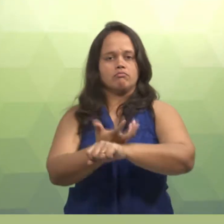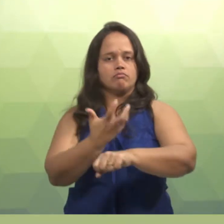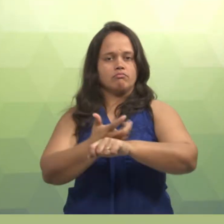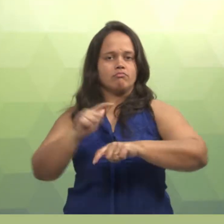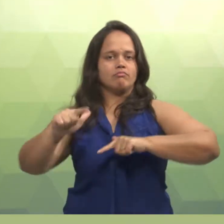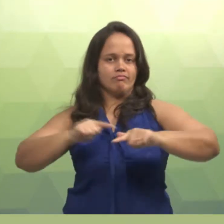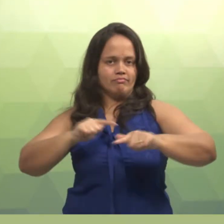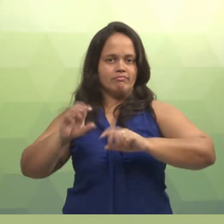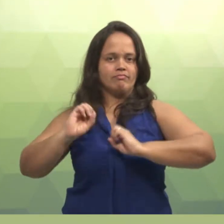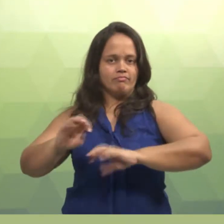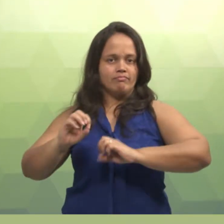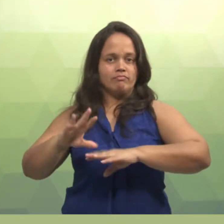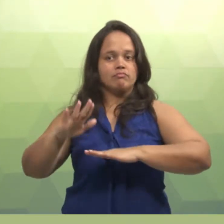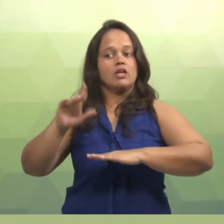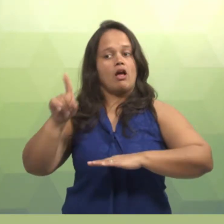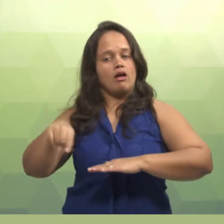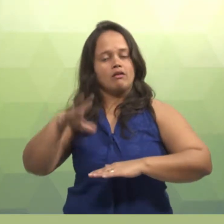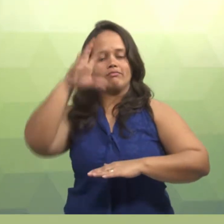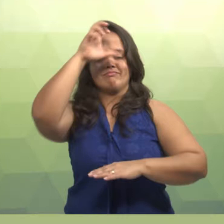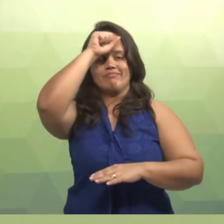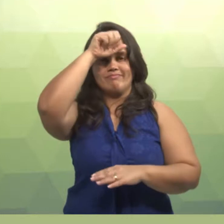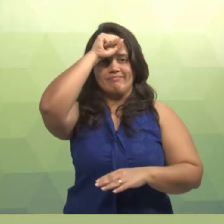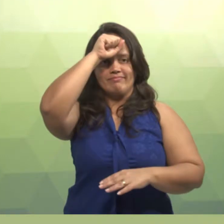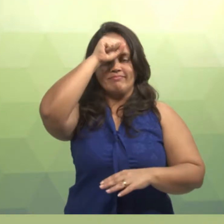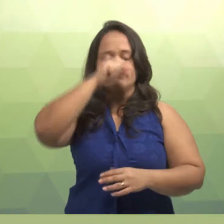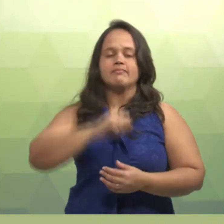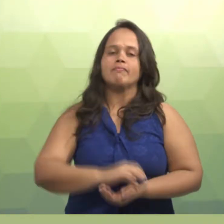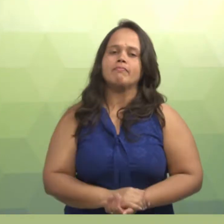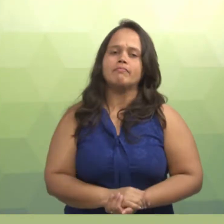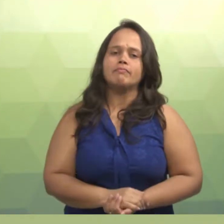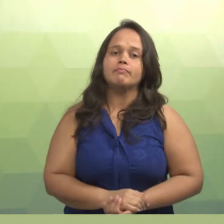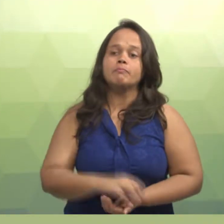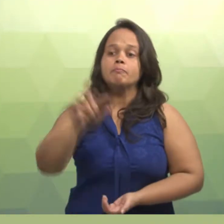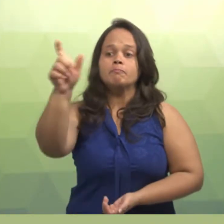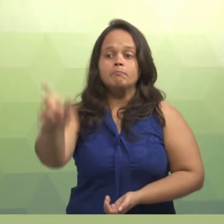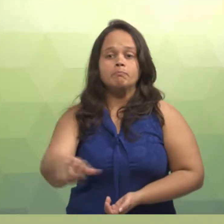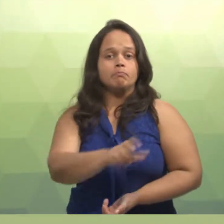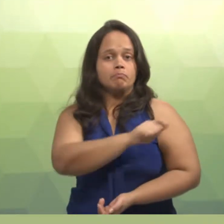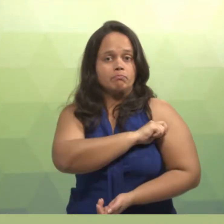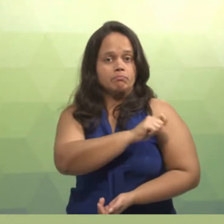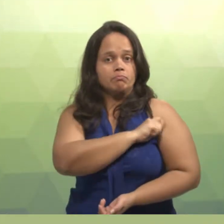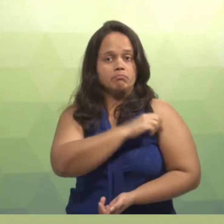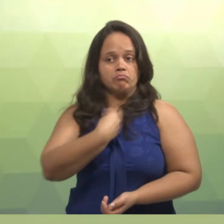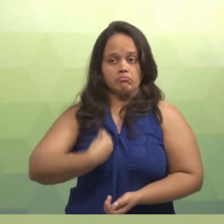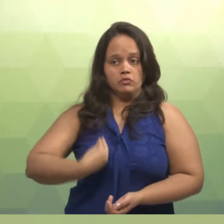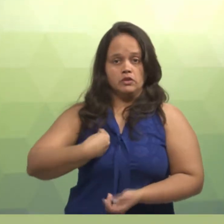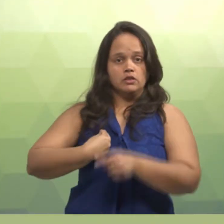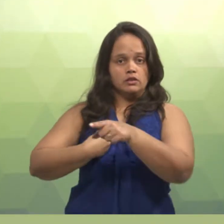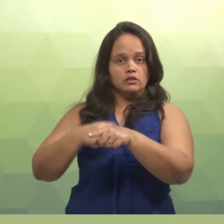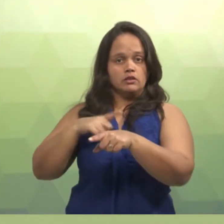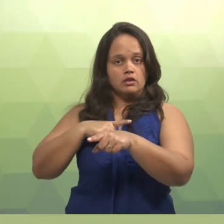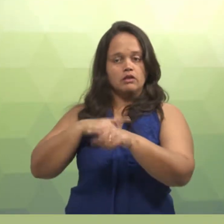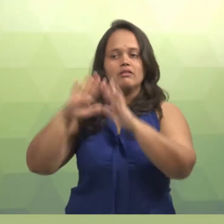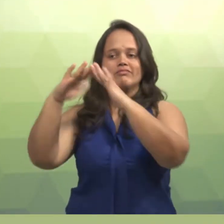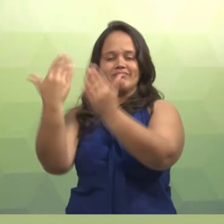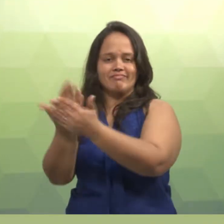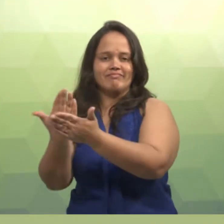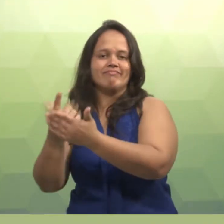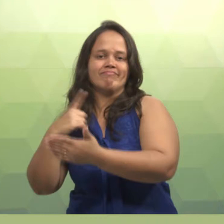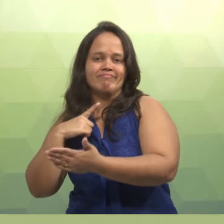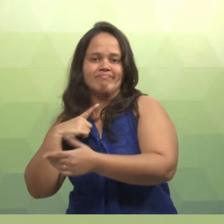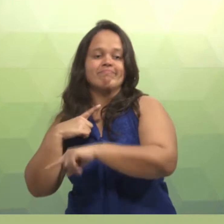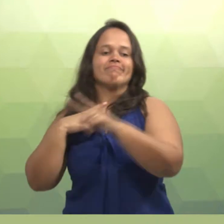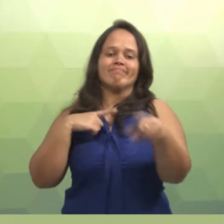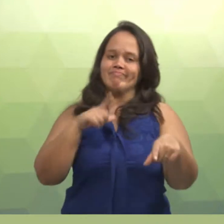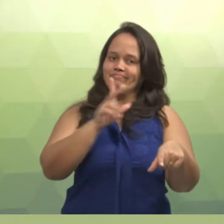disciplina, a aprendizagem. O aluno é a razão da existência da escola e da existência do